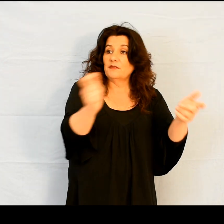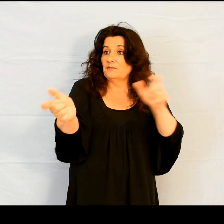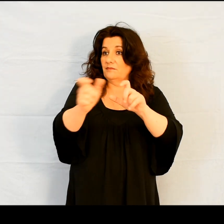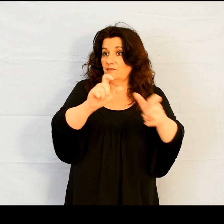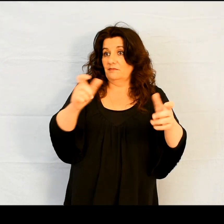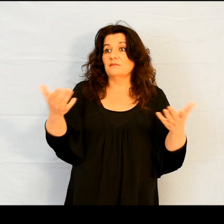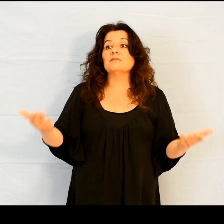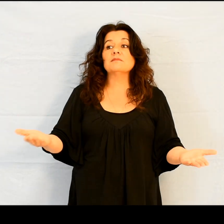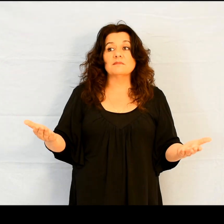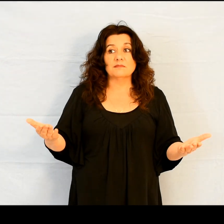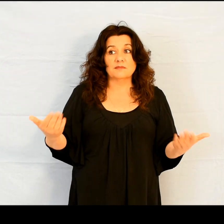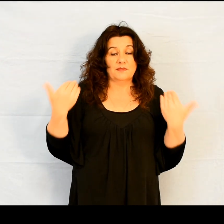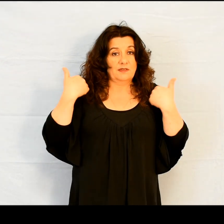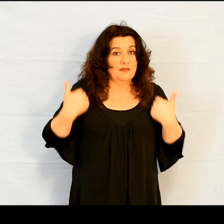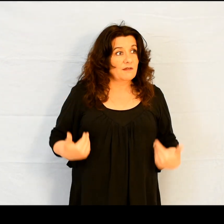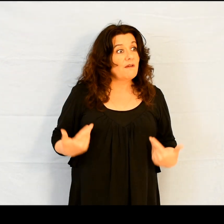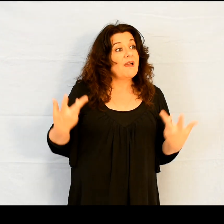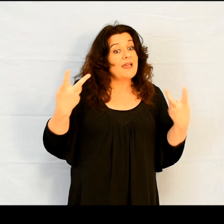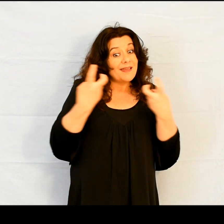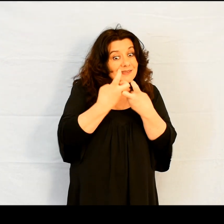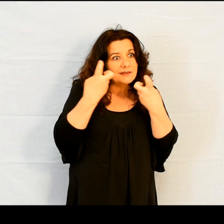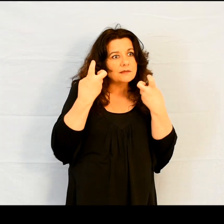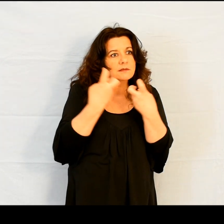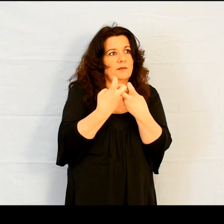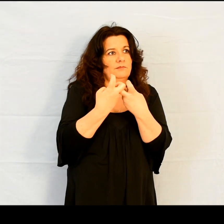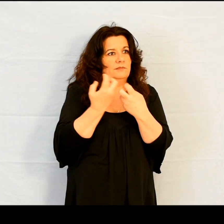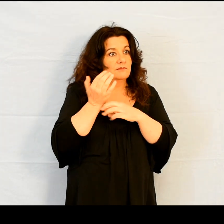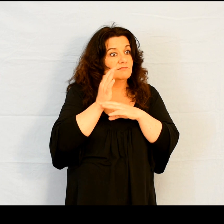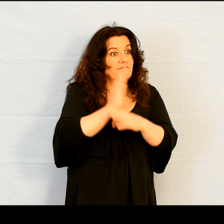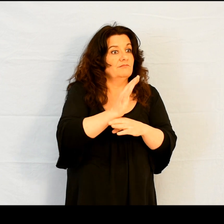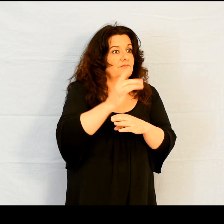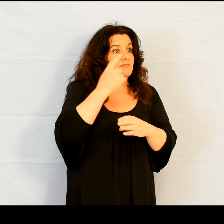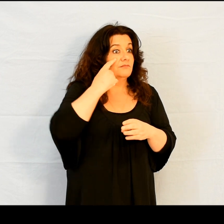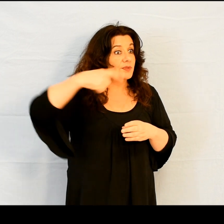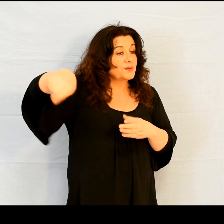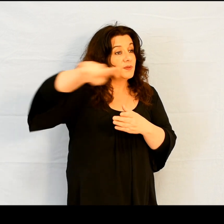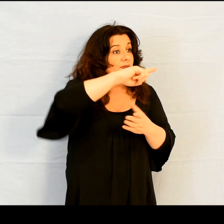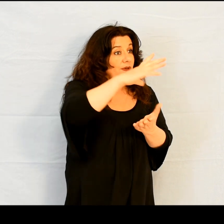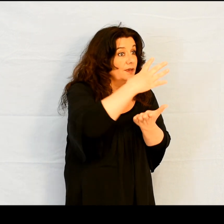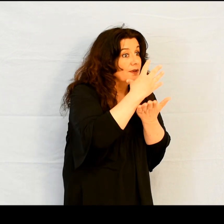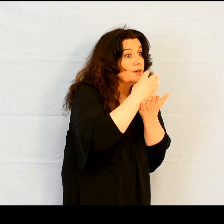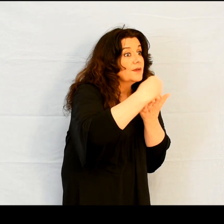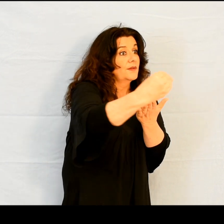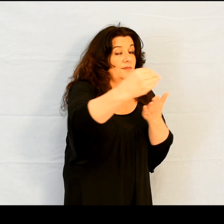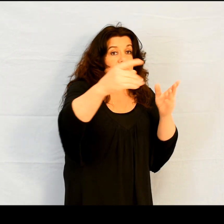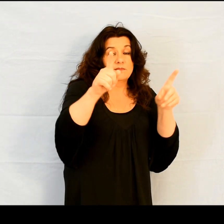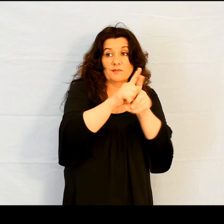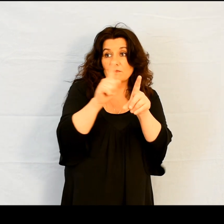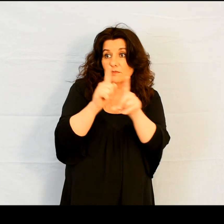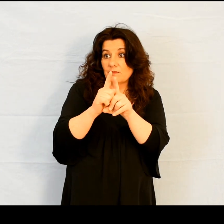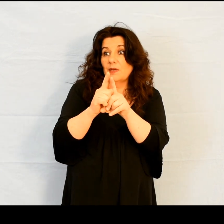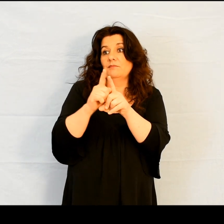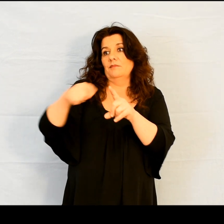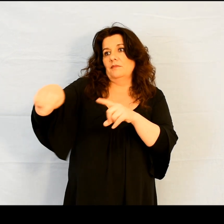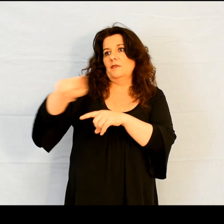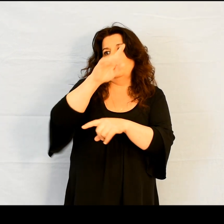C'est un exemple que je vous ai donné, afin que vous fassiez vous aussi comme j'ai fait pour vous. »